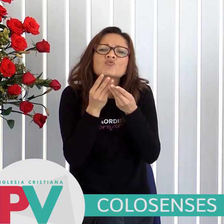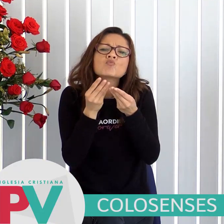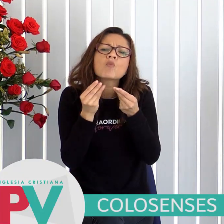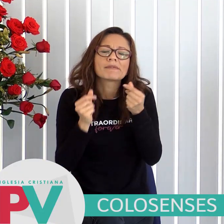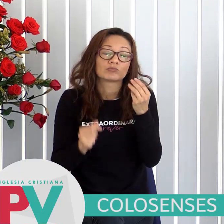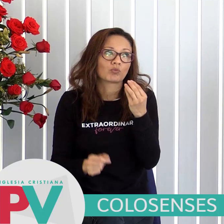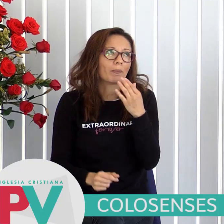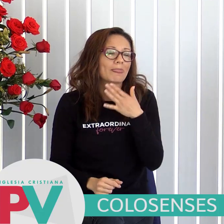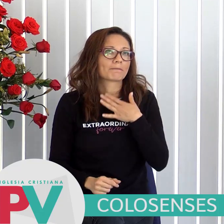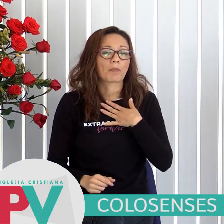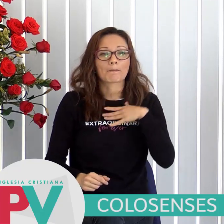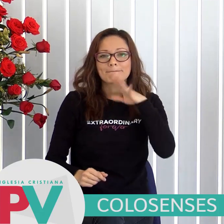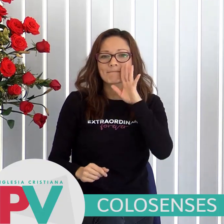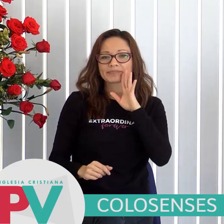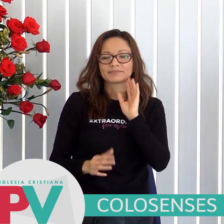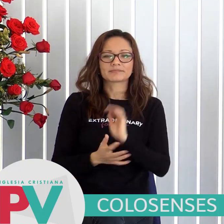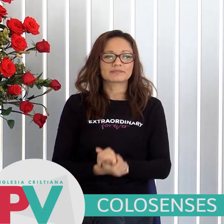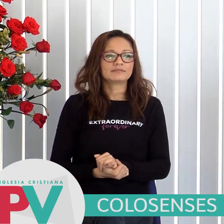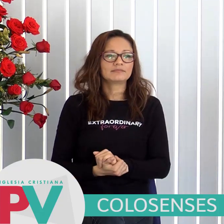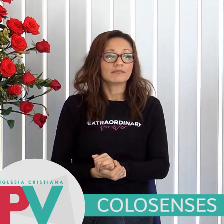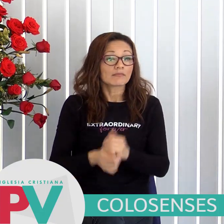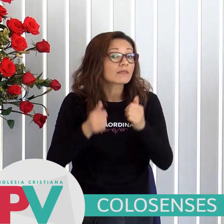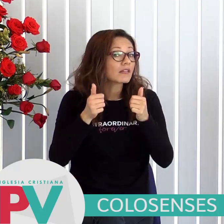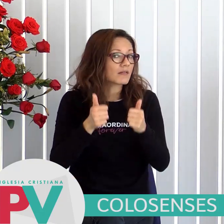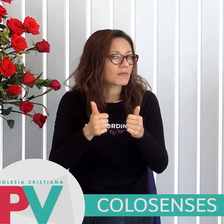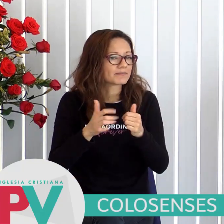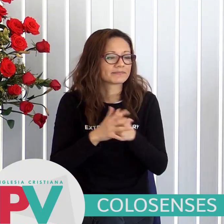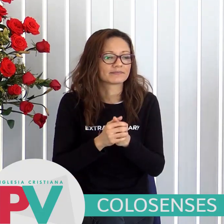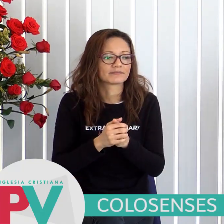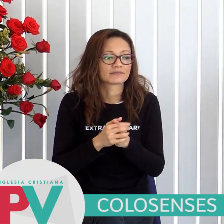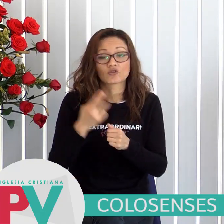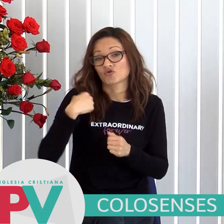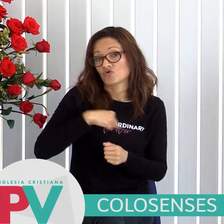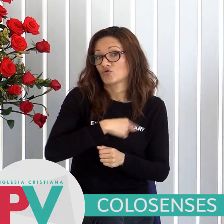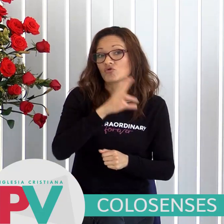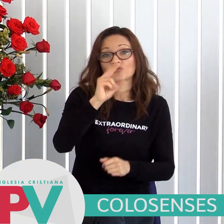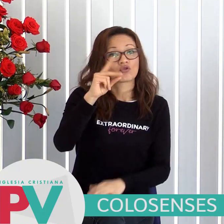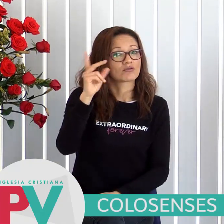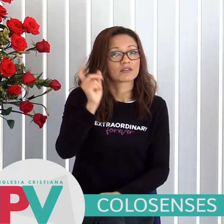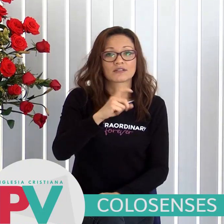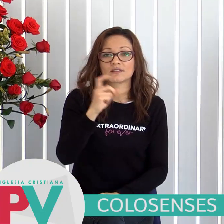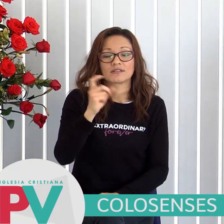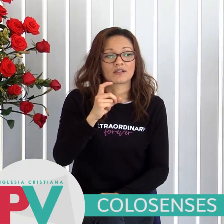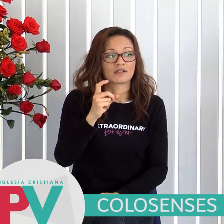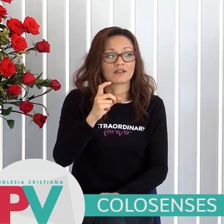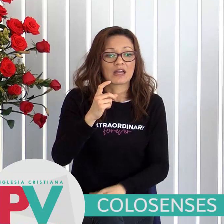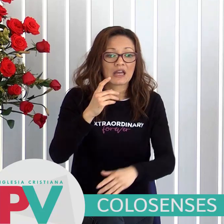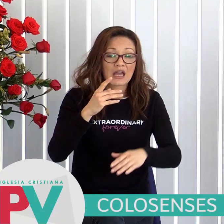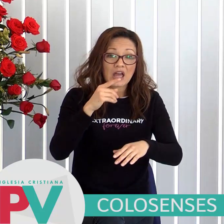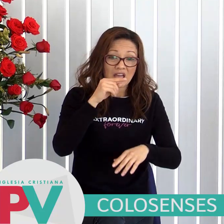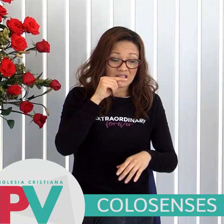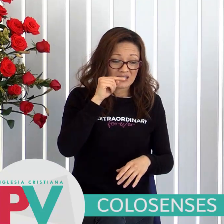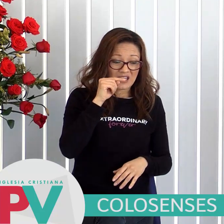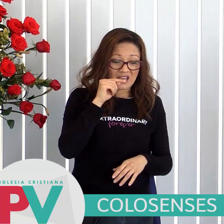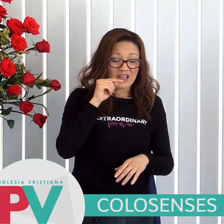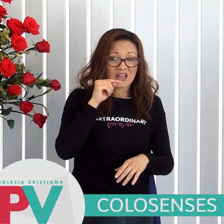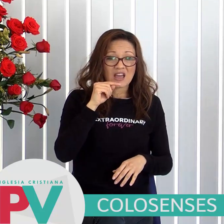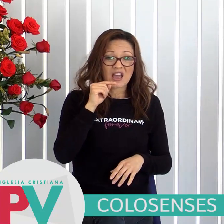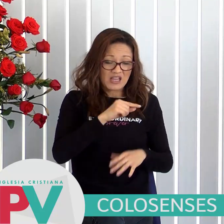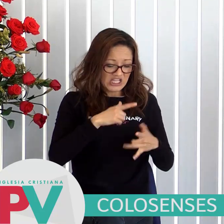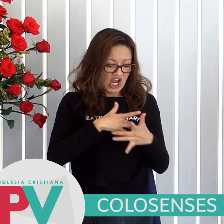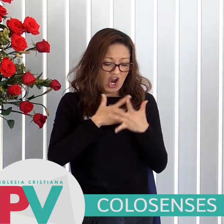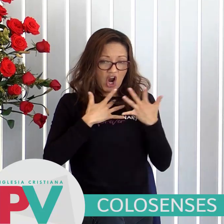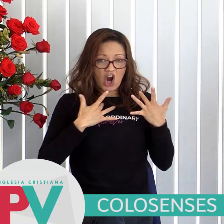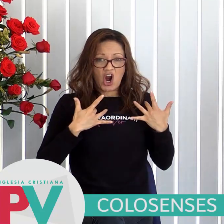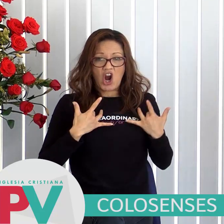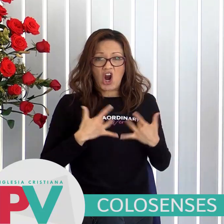carne. Bueno, pues nosotros no necesitamos, nosotros teníamos esta víscera inmunda de